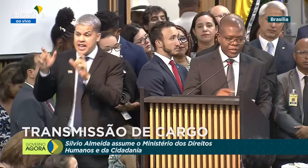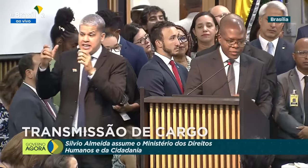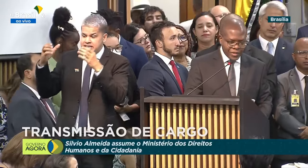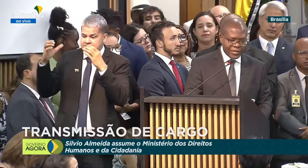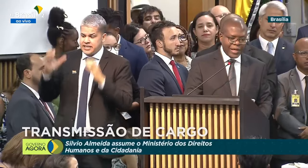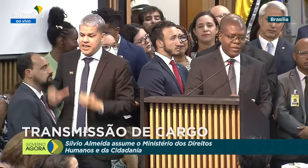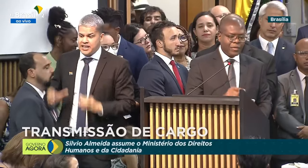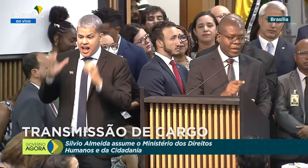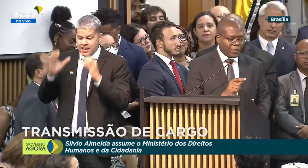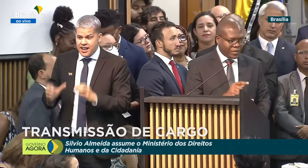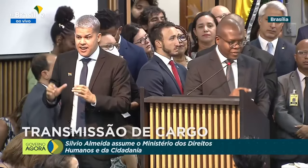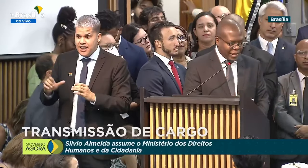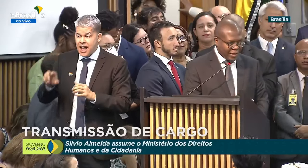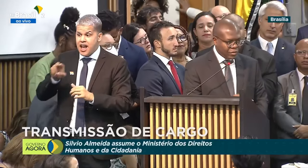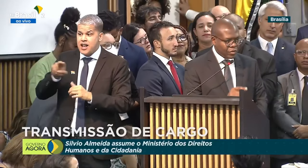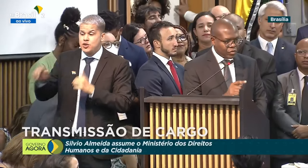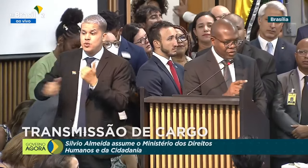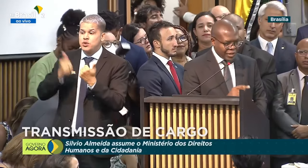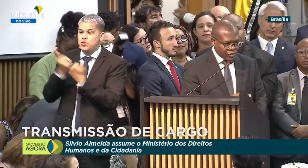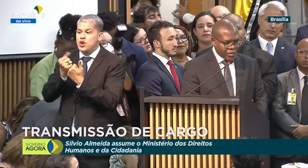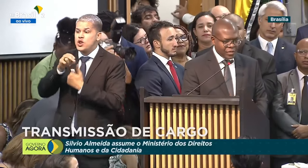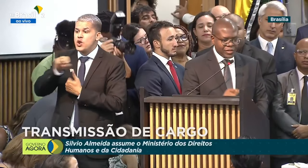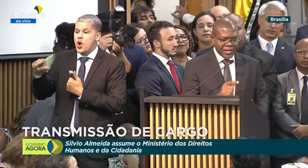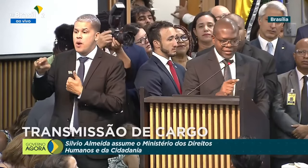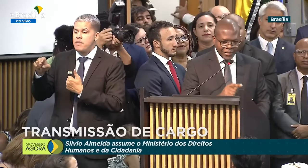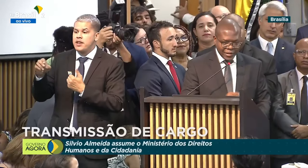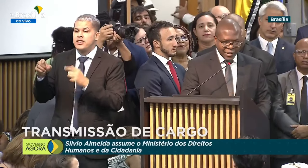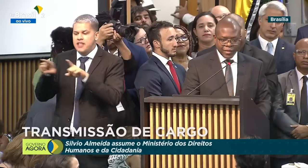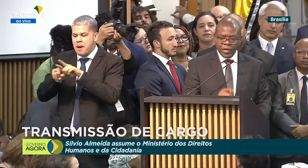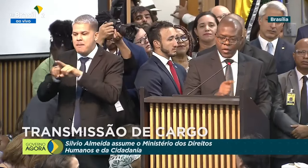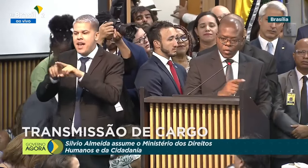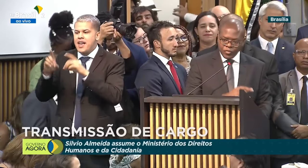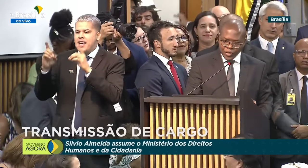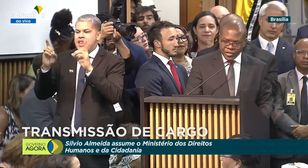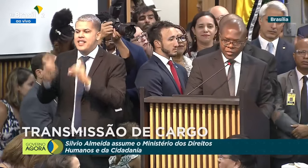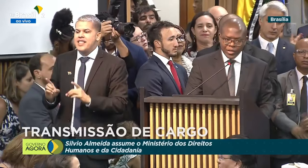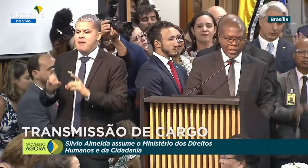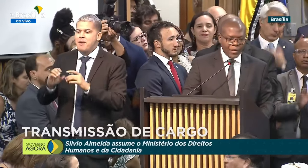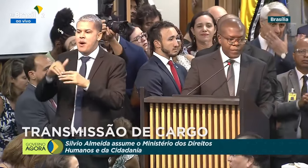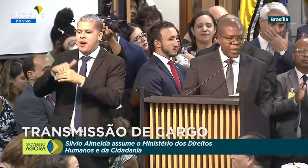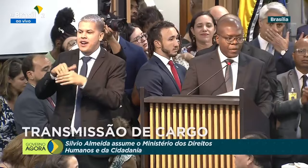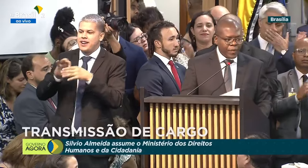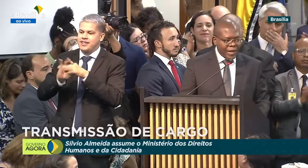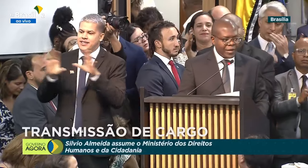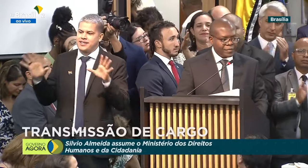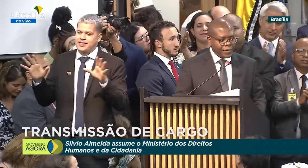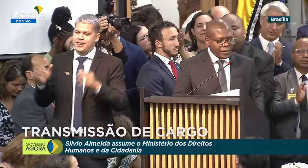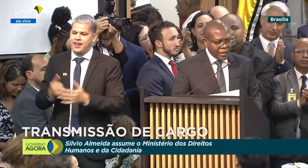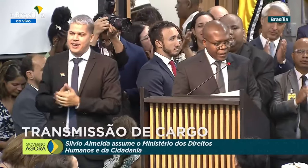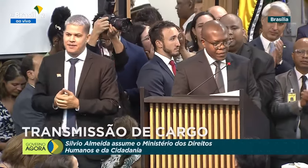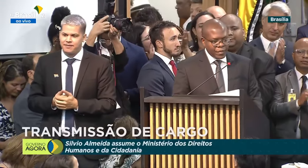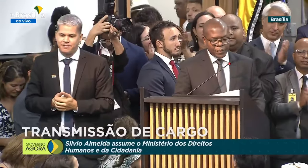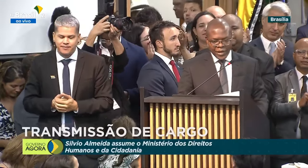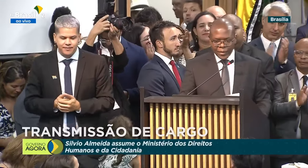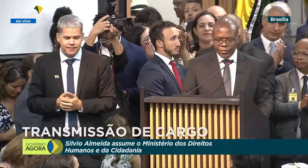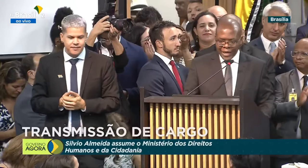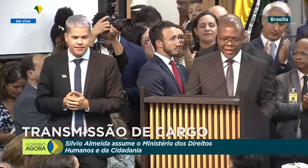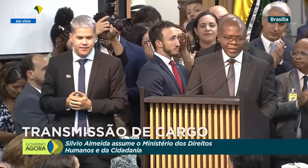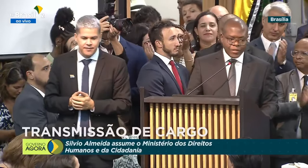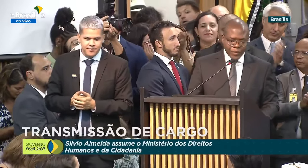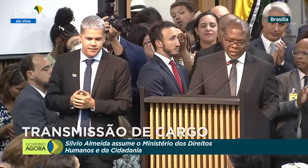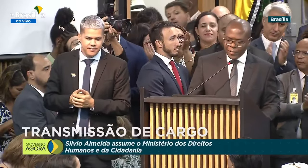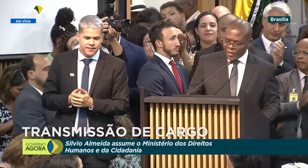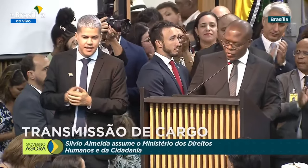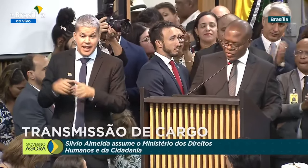por esse Ministério é o ministério dos direitos humanos e da Cidadania como foi dito aqui pela pela